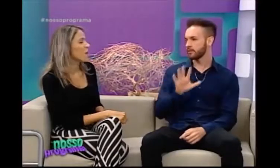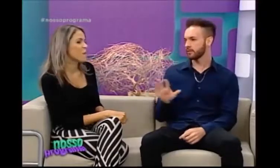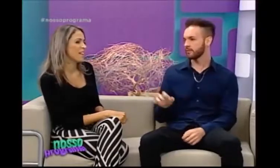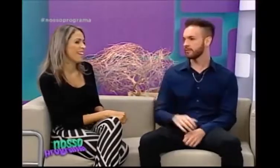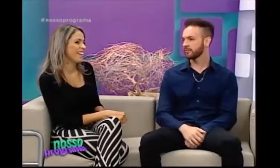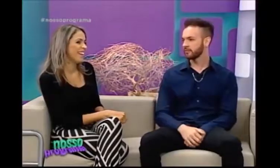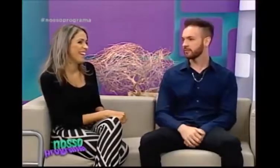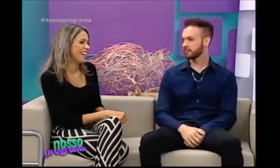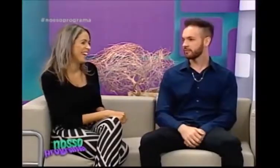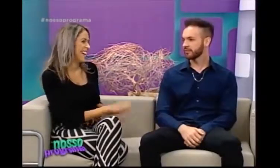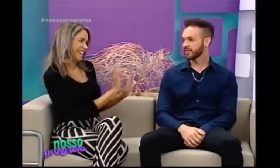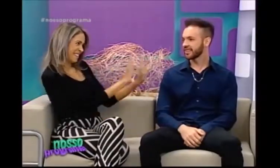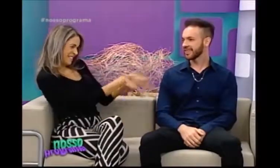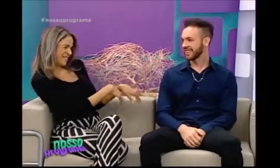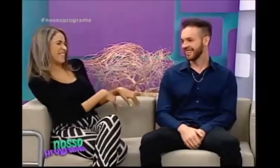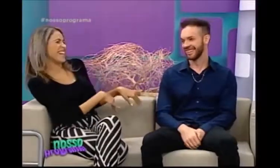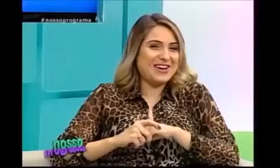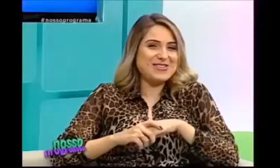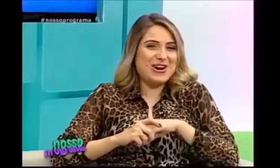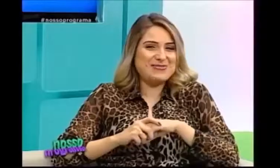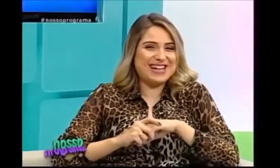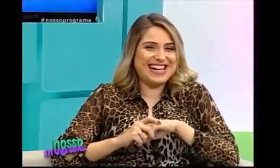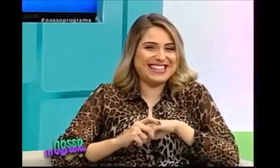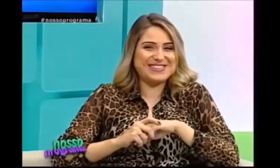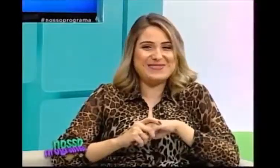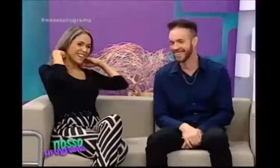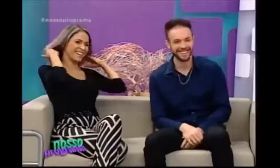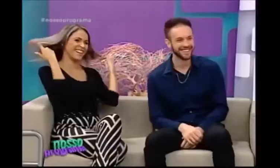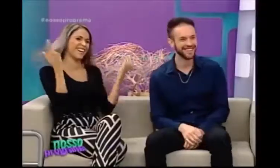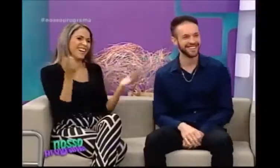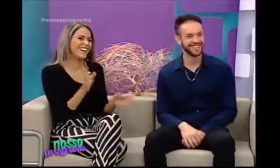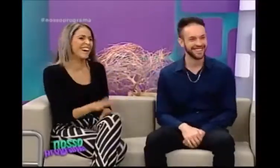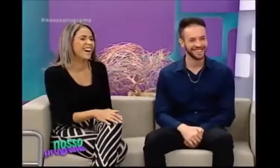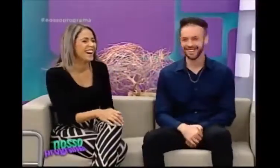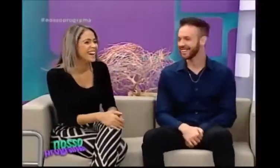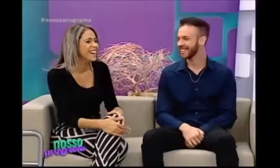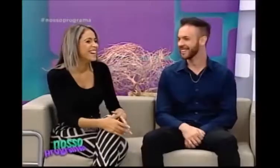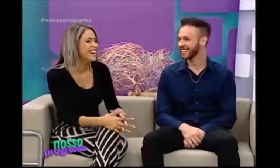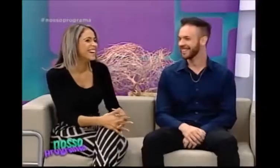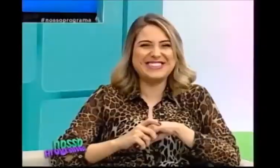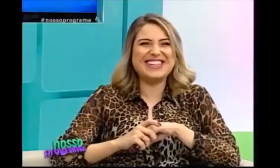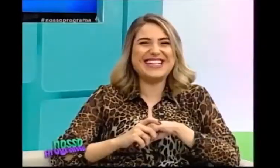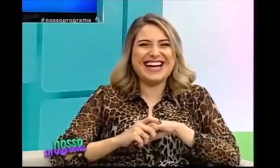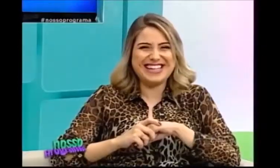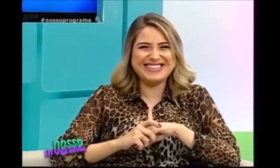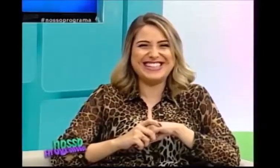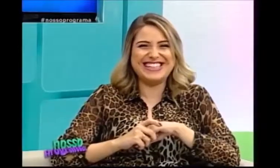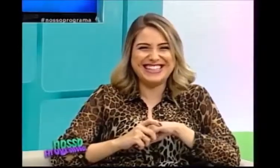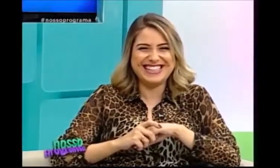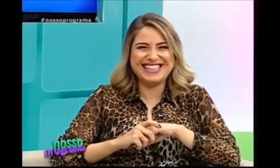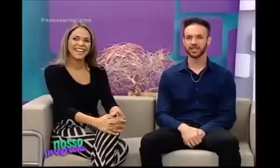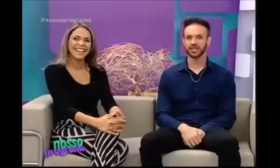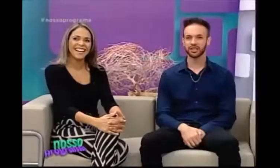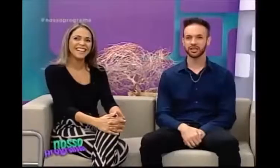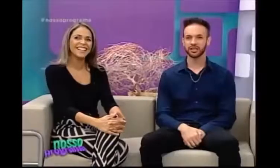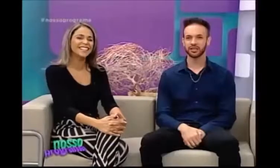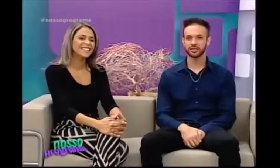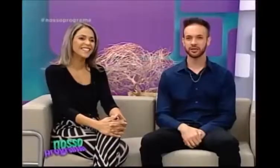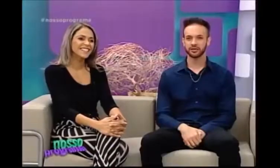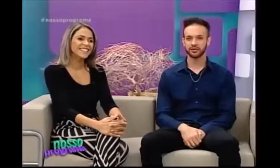Europa. Ai, que chique! Ele quer Europa, que ele não é bobo. Eu também quero. Que delícia, viu?